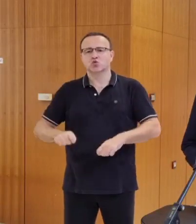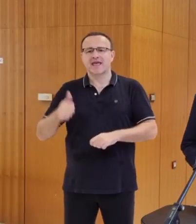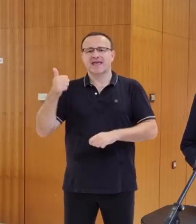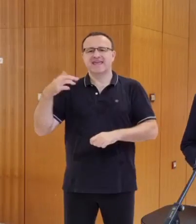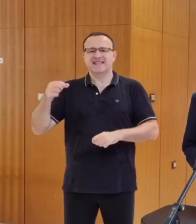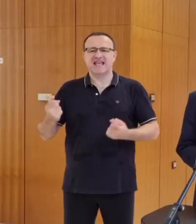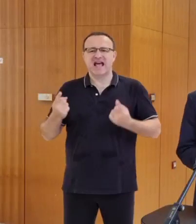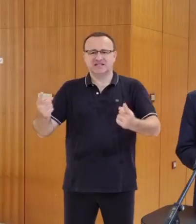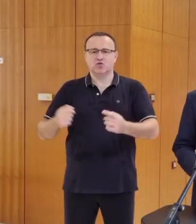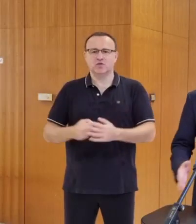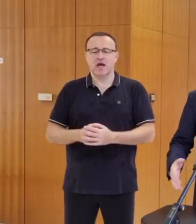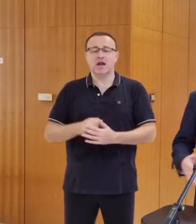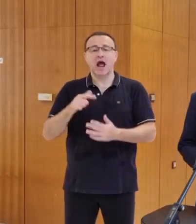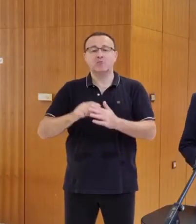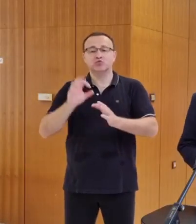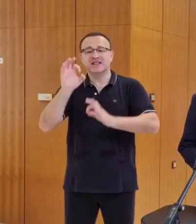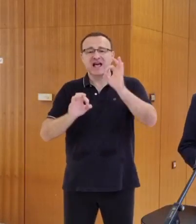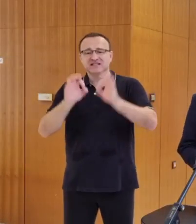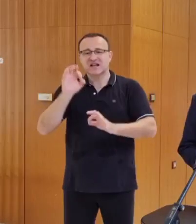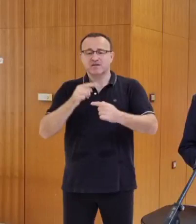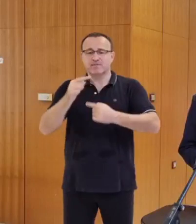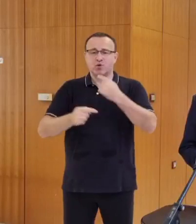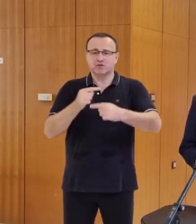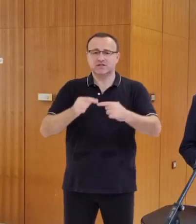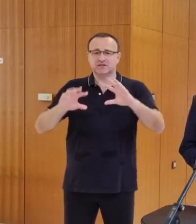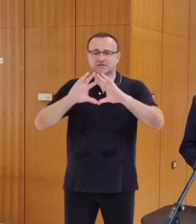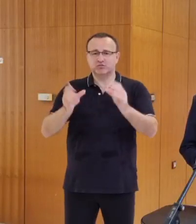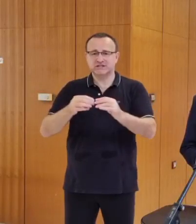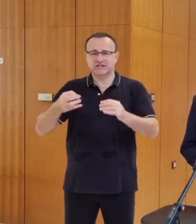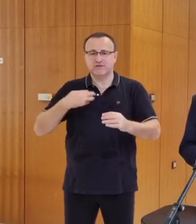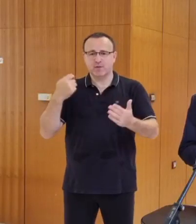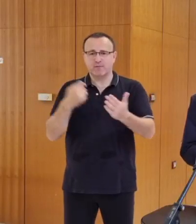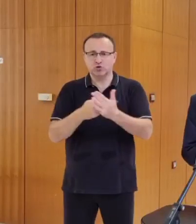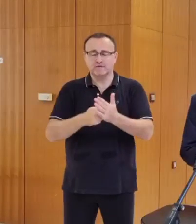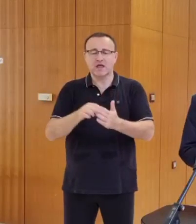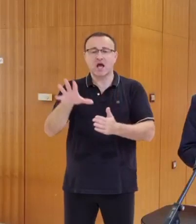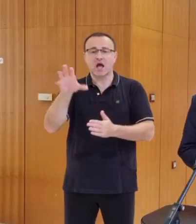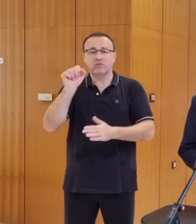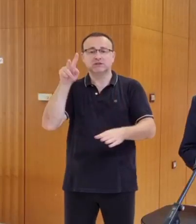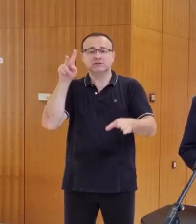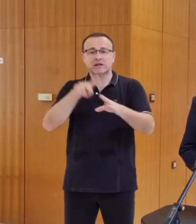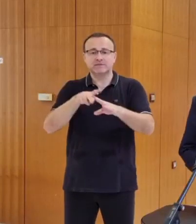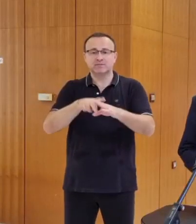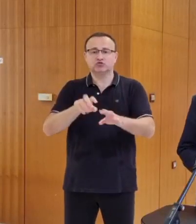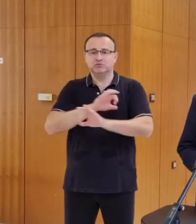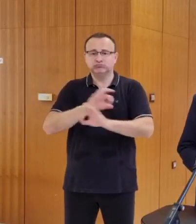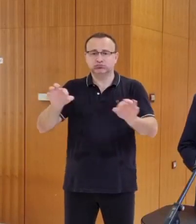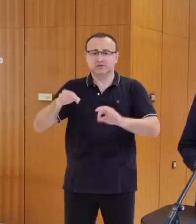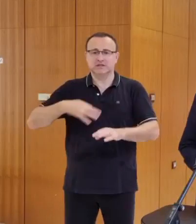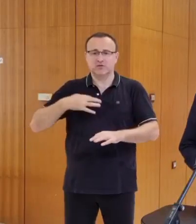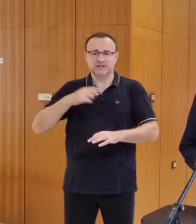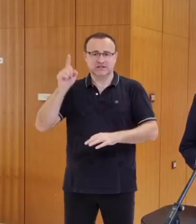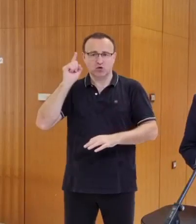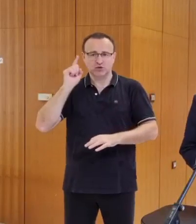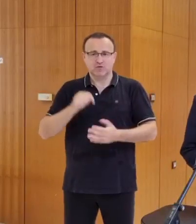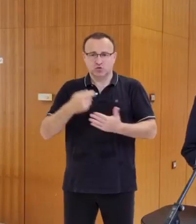akcionára a teda nastavili procesy tak, aby sme zabezpečili na adekvátnu zdravotnú starostlivosť pre